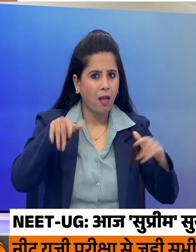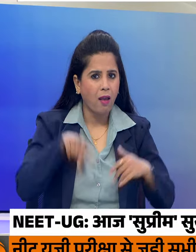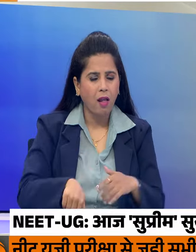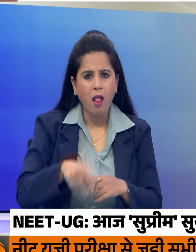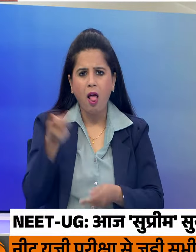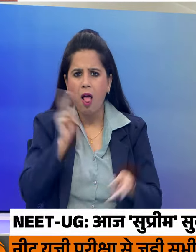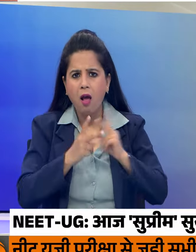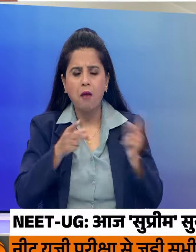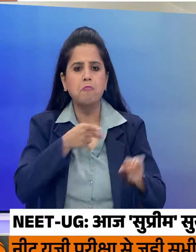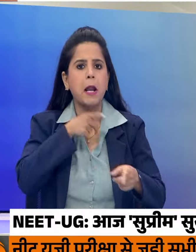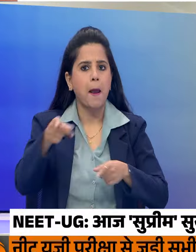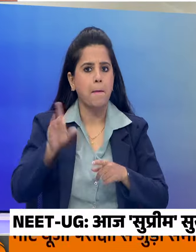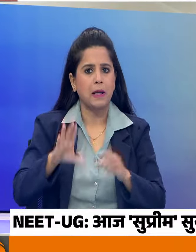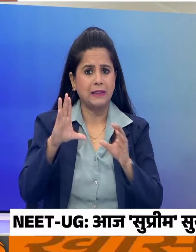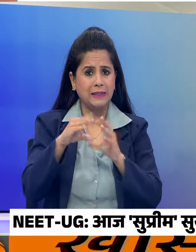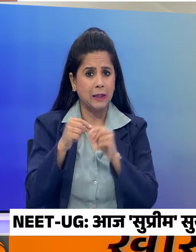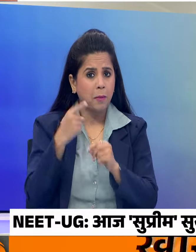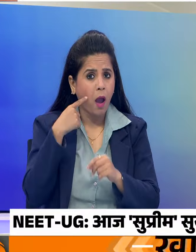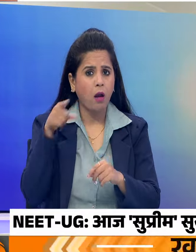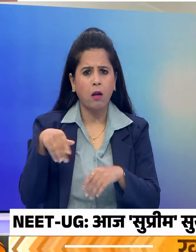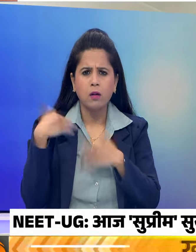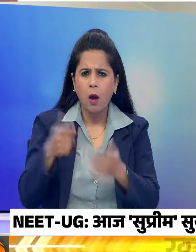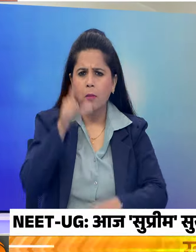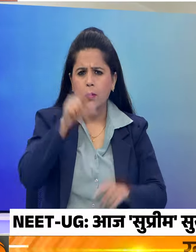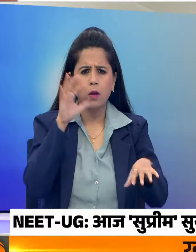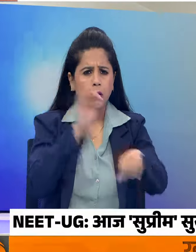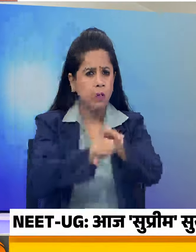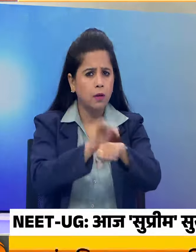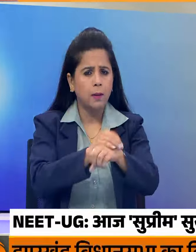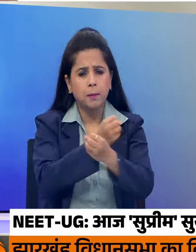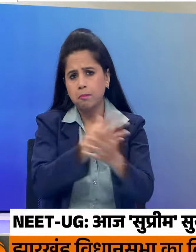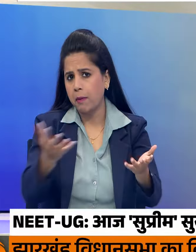आरोप, सीबीआई अब तक कई लोगों को कर चुकी है गिरफ्तार।